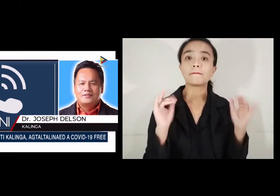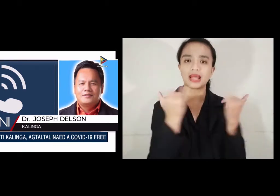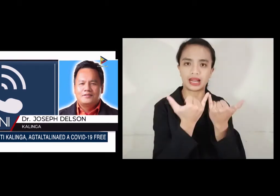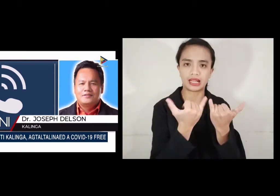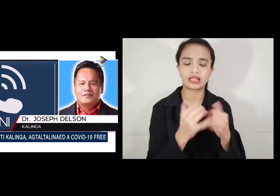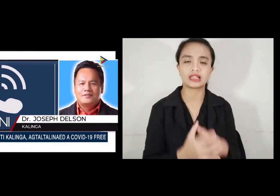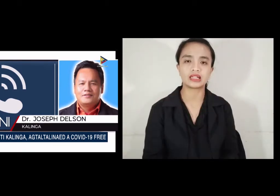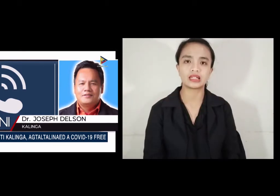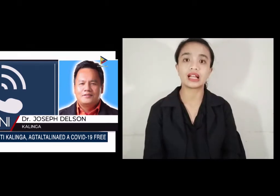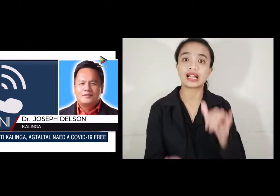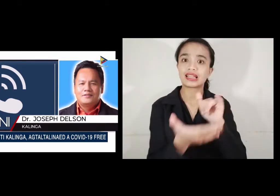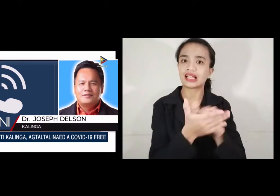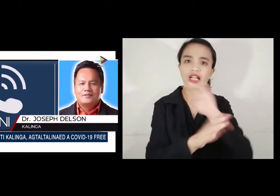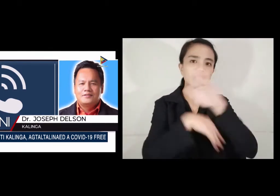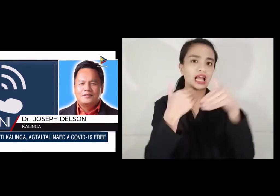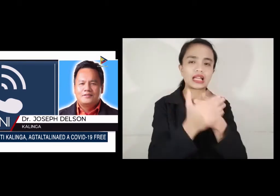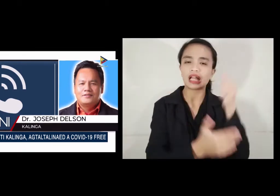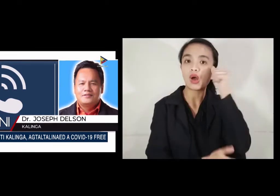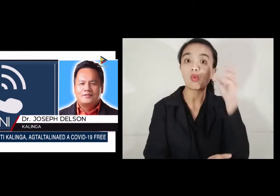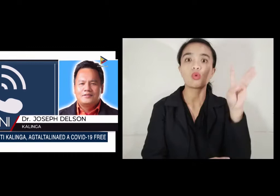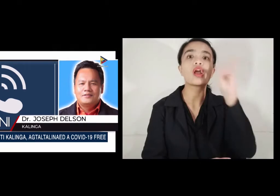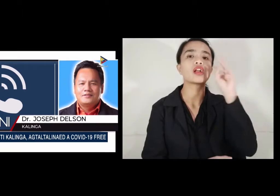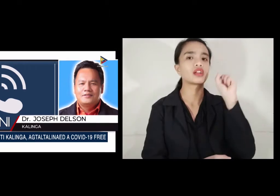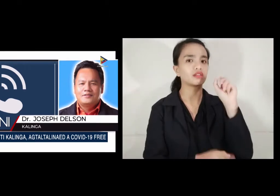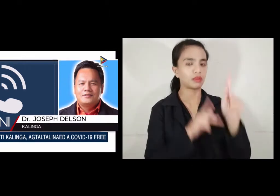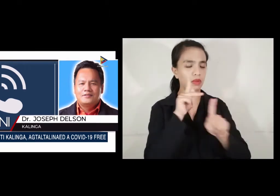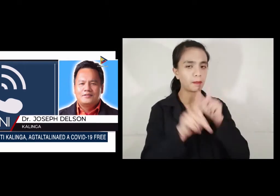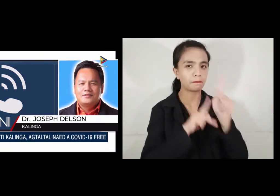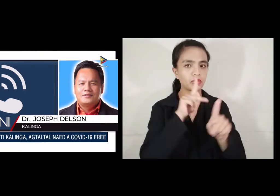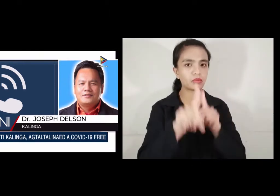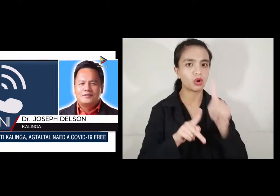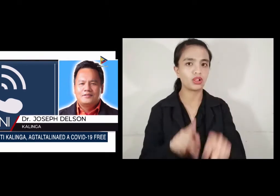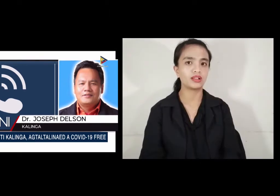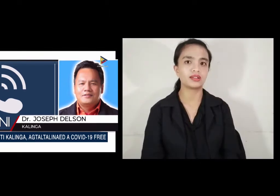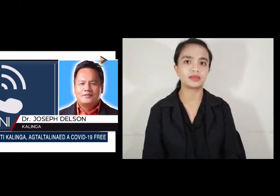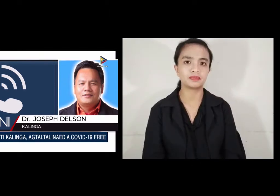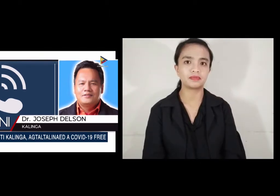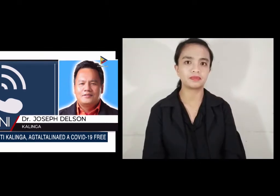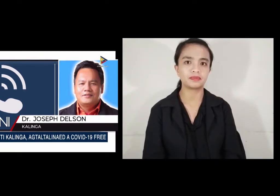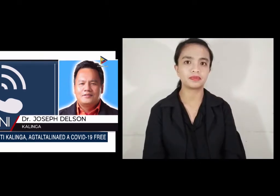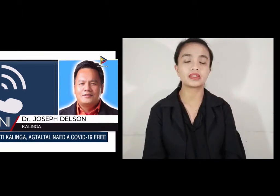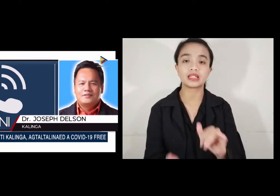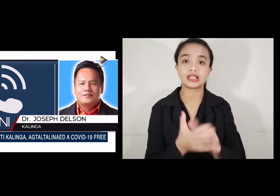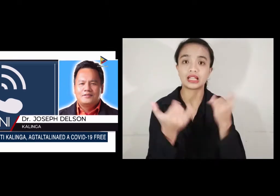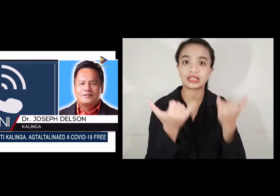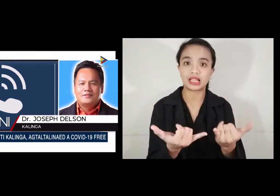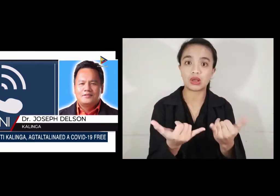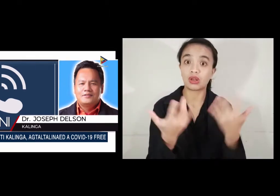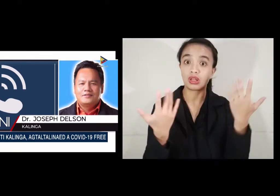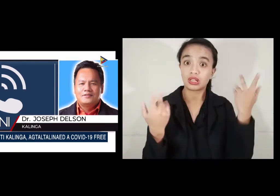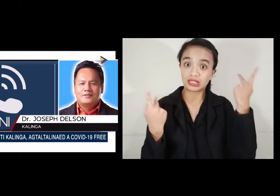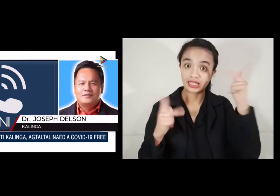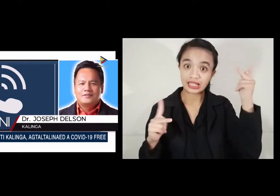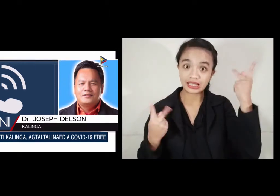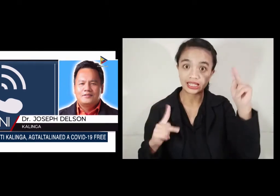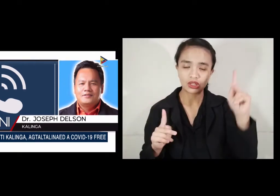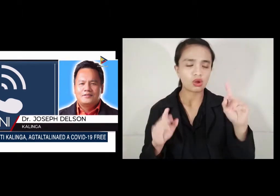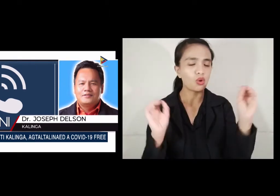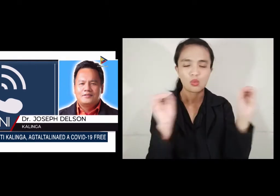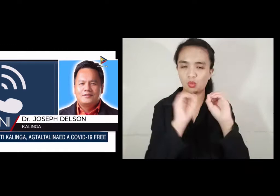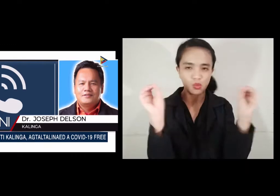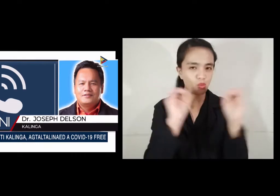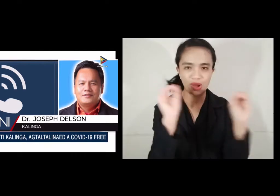level, naging aware na lahat ng mga tao. And so far, at present, dito po sa Kalinga,